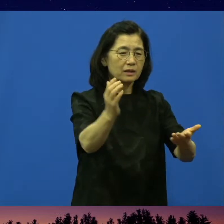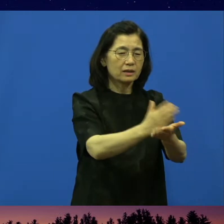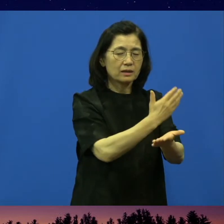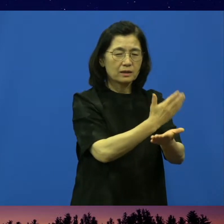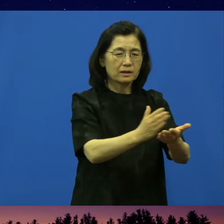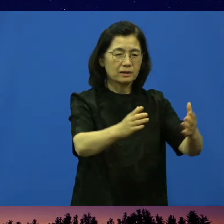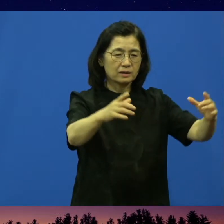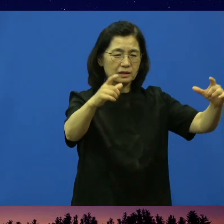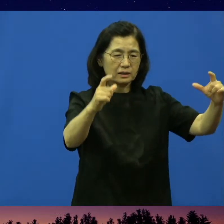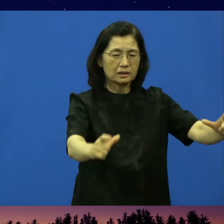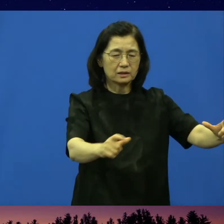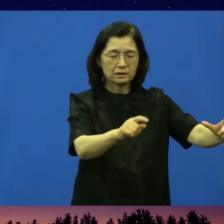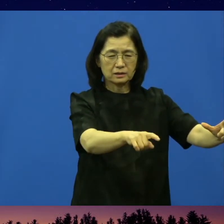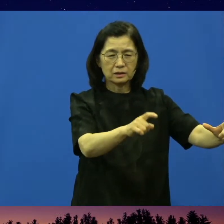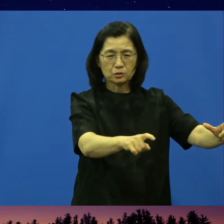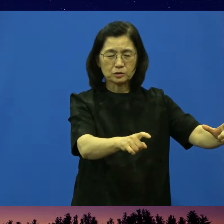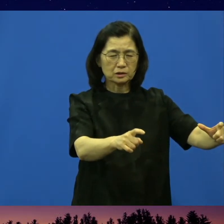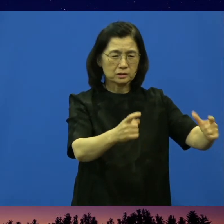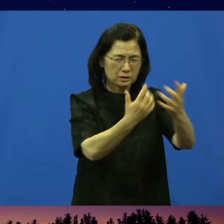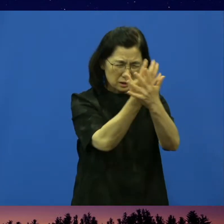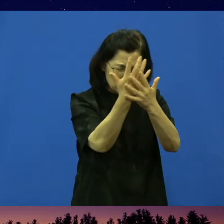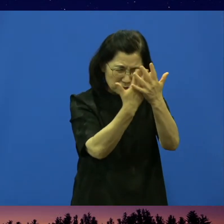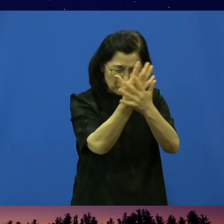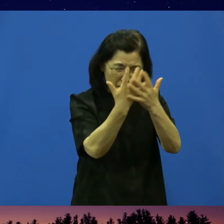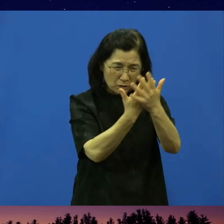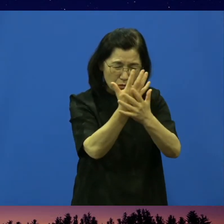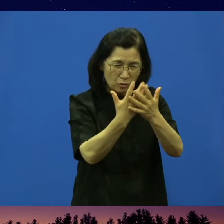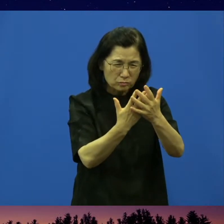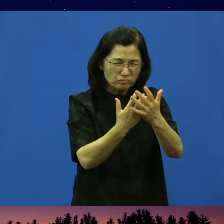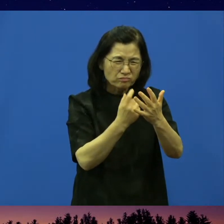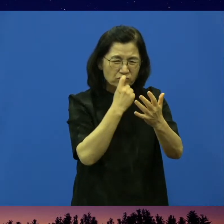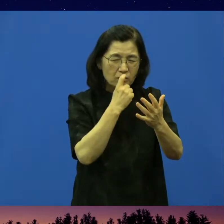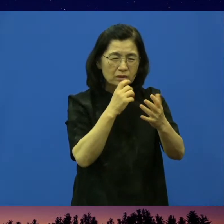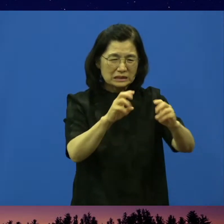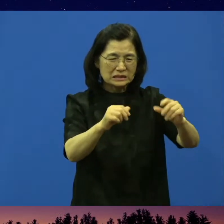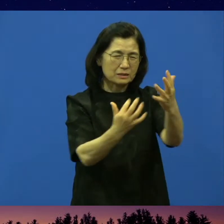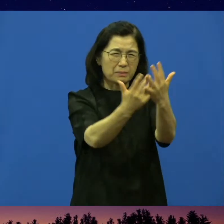곳이다. 단 하나밖에 없다. 도망가야 된다.